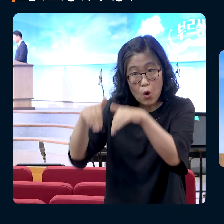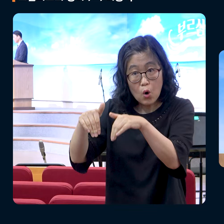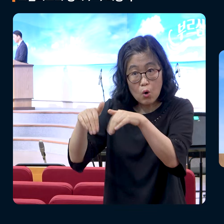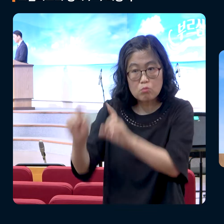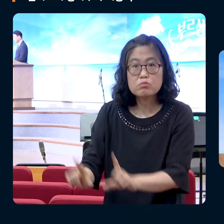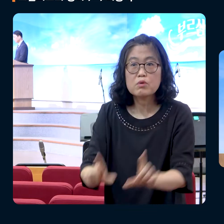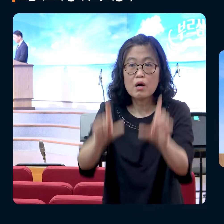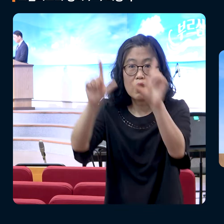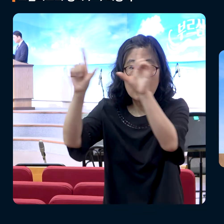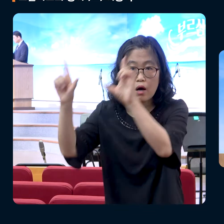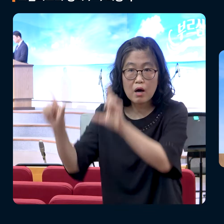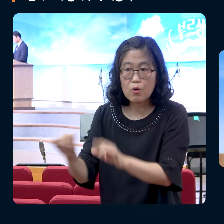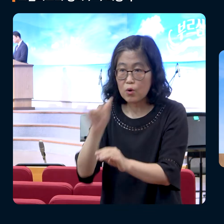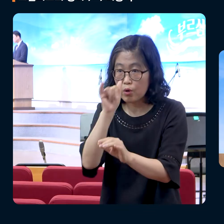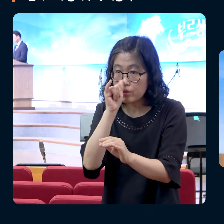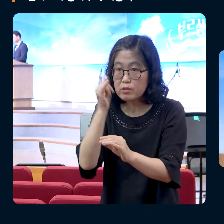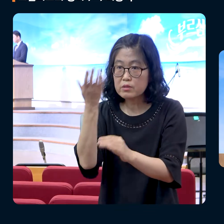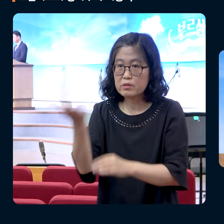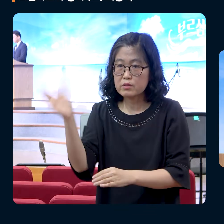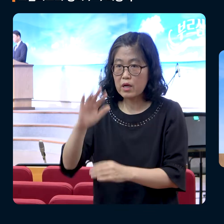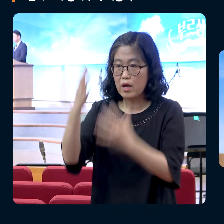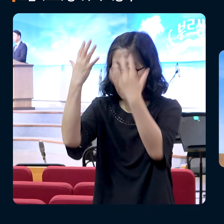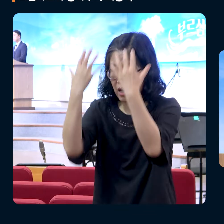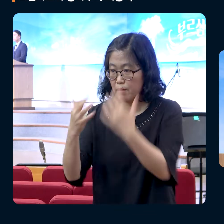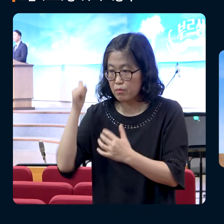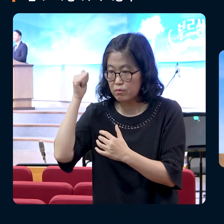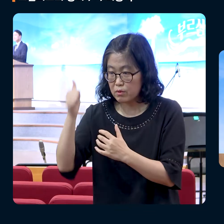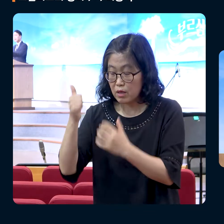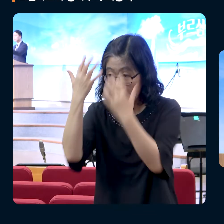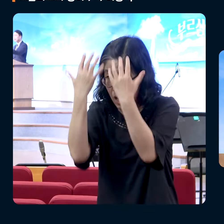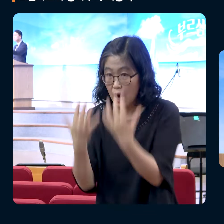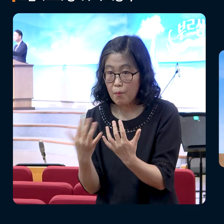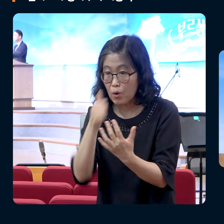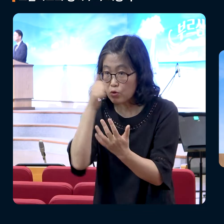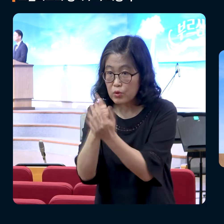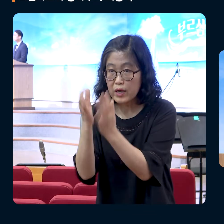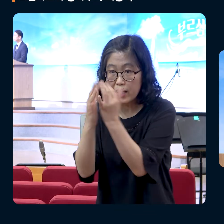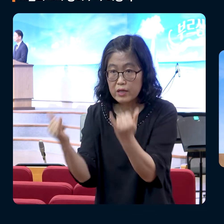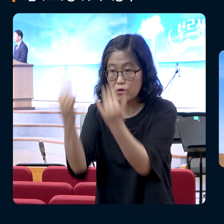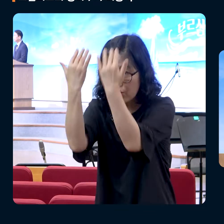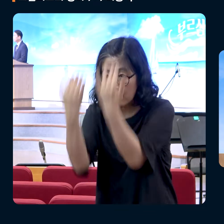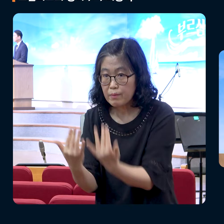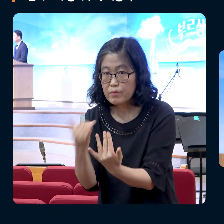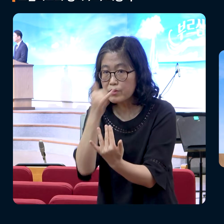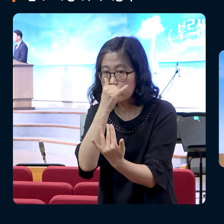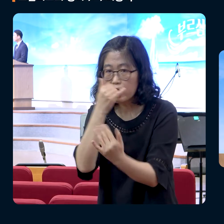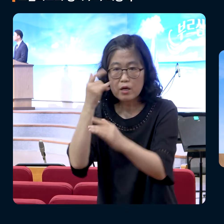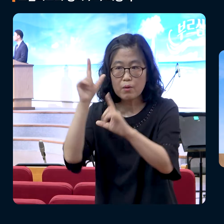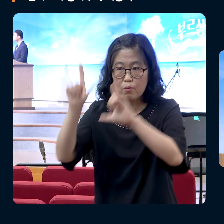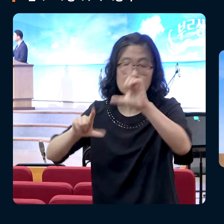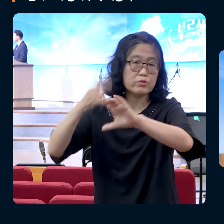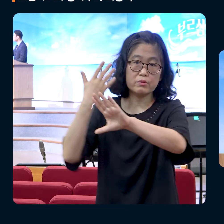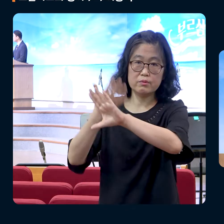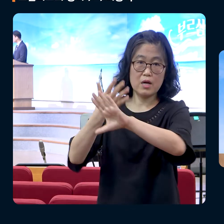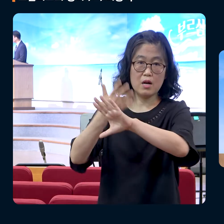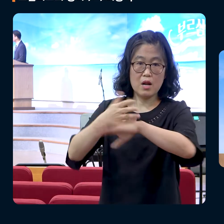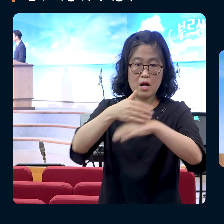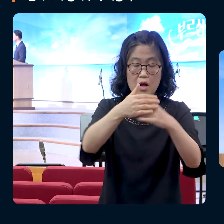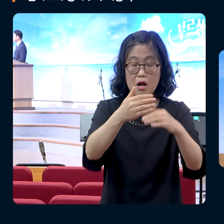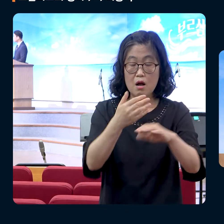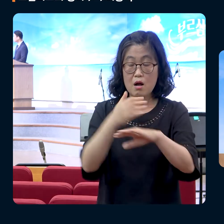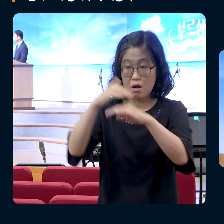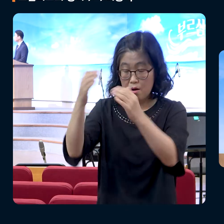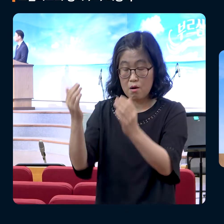살고 있는데 그 죄수로 갇혀 있는데도 불구하고 뭔가 다른 종들과는 좀 달라, 다른 죄수들과는 좀